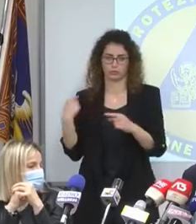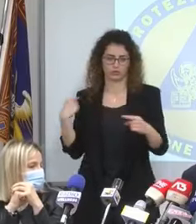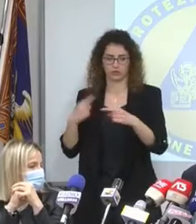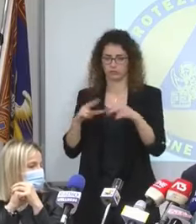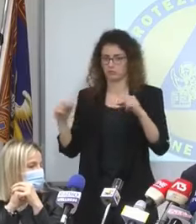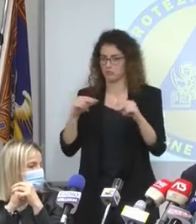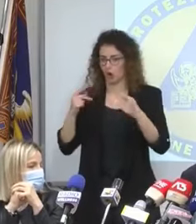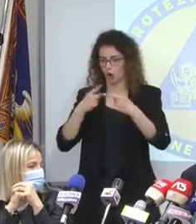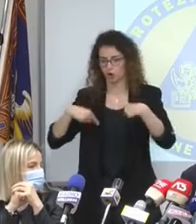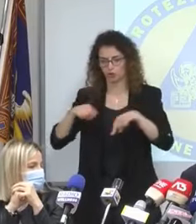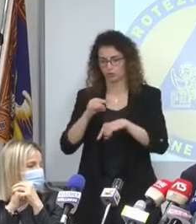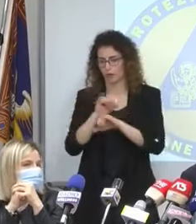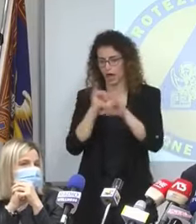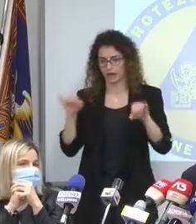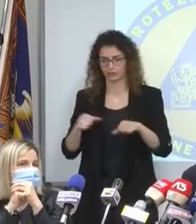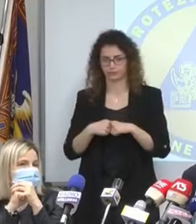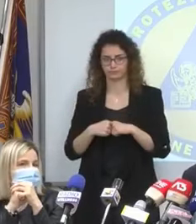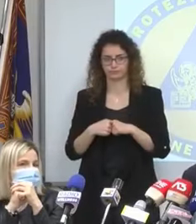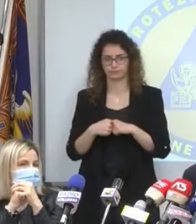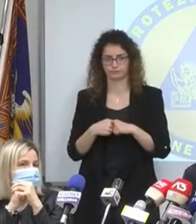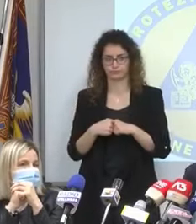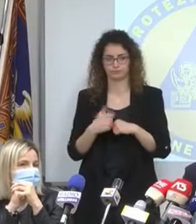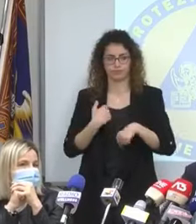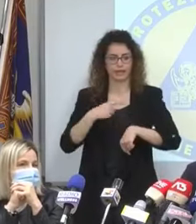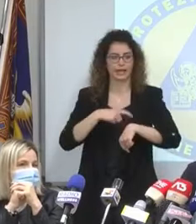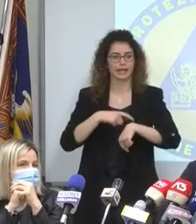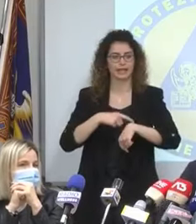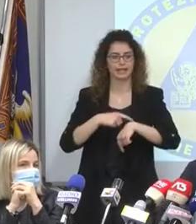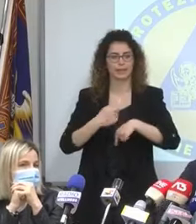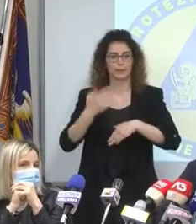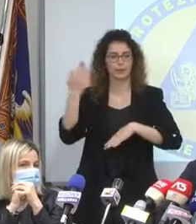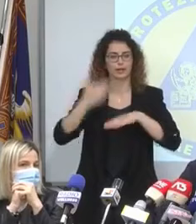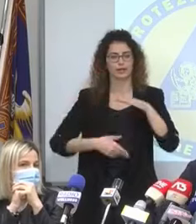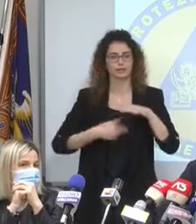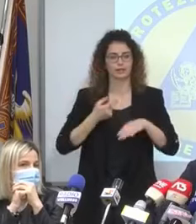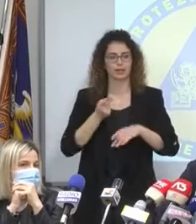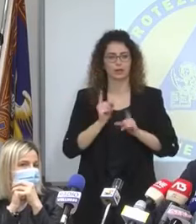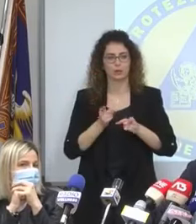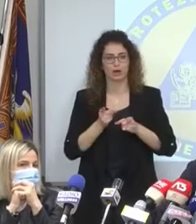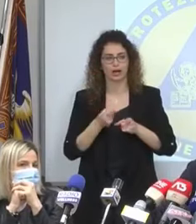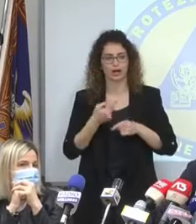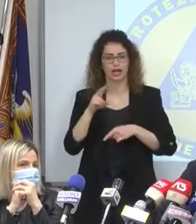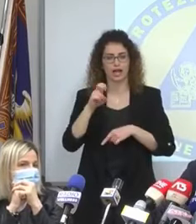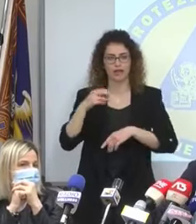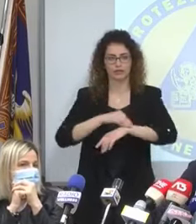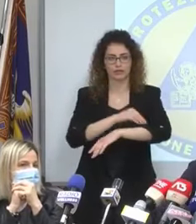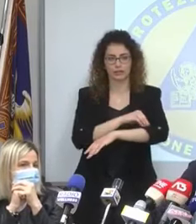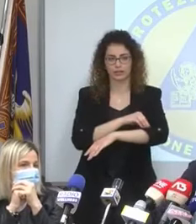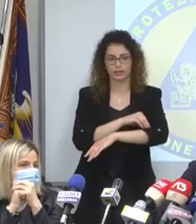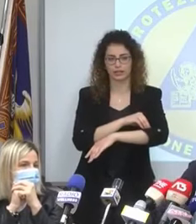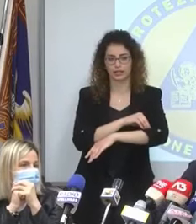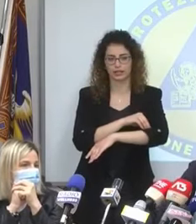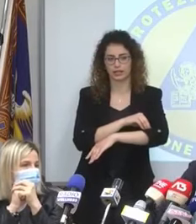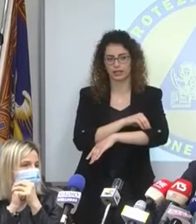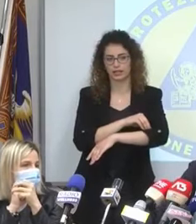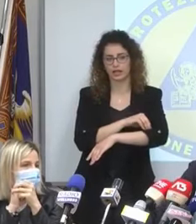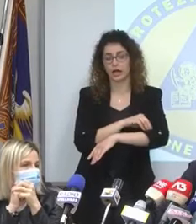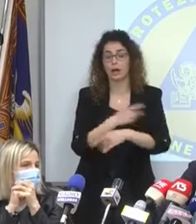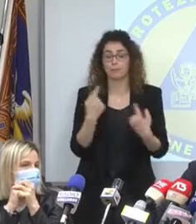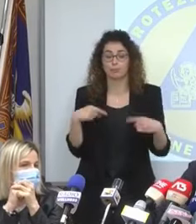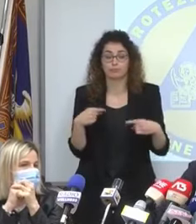ad ora nella riunione. Quindi la scadenza temporale che vi state dando man mano cos'è? 20 aprile, come si è detto a un certo punto?